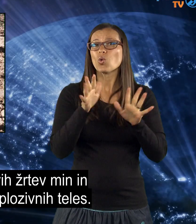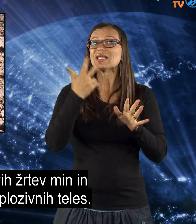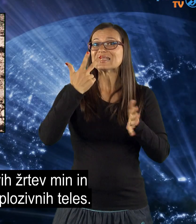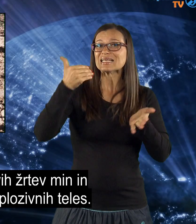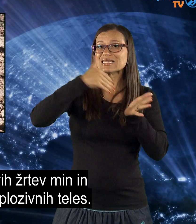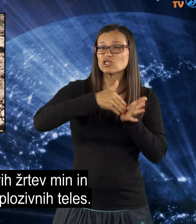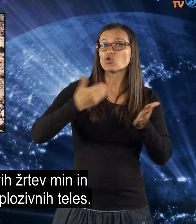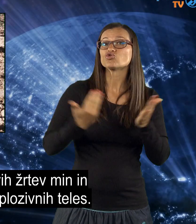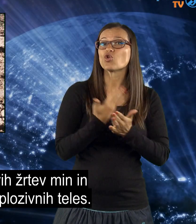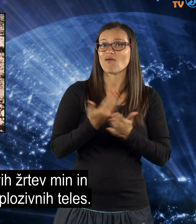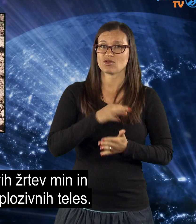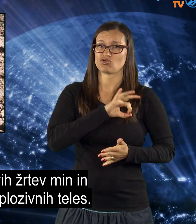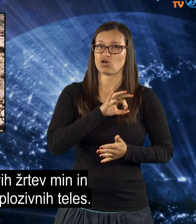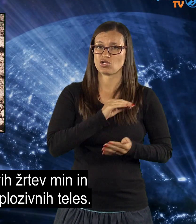in drugih vojnih eksplozivnih teles.